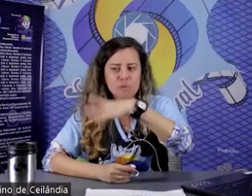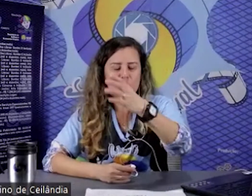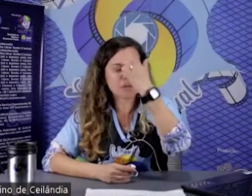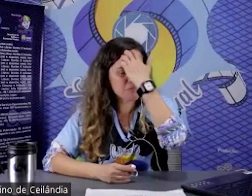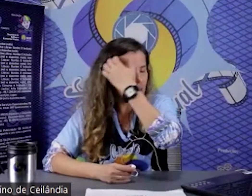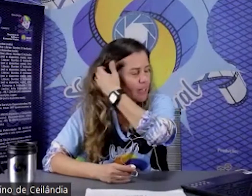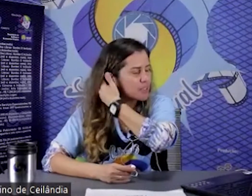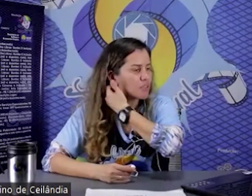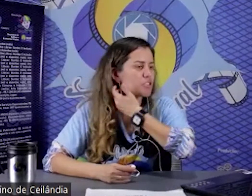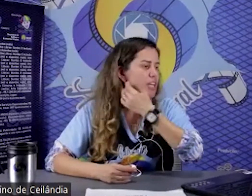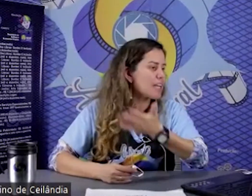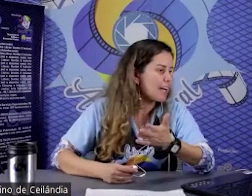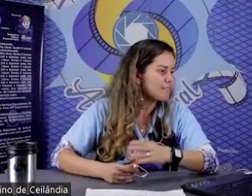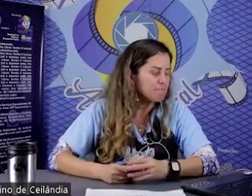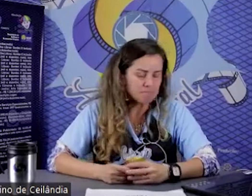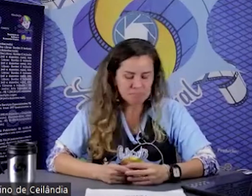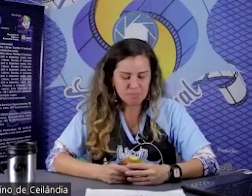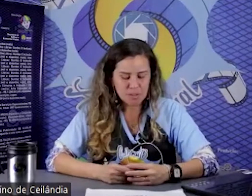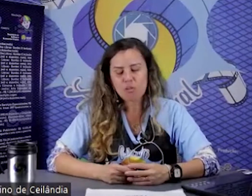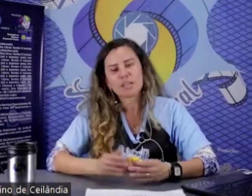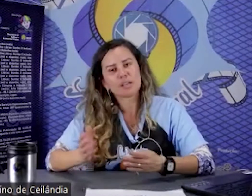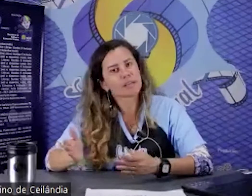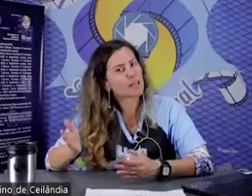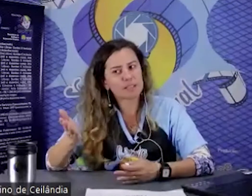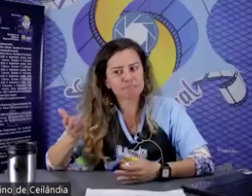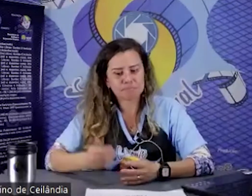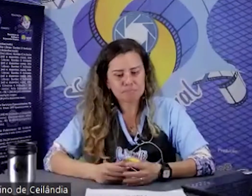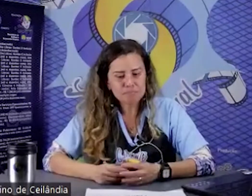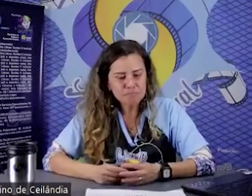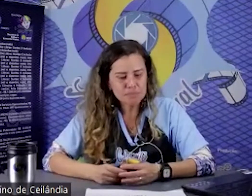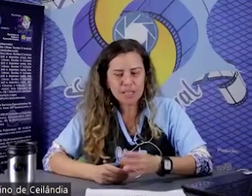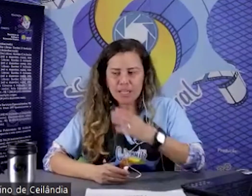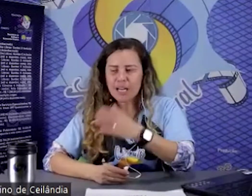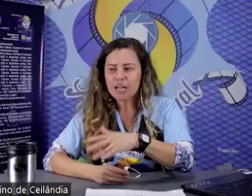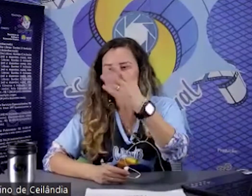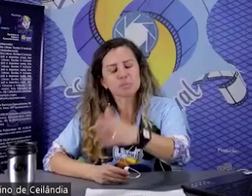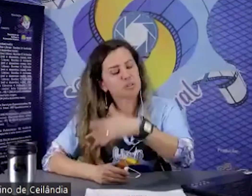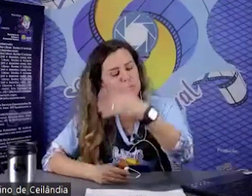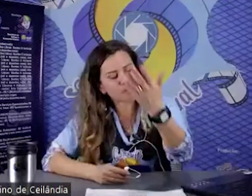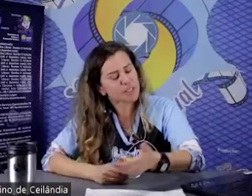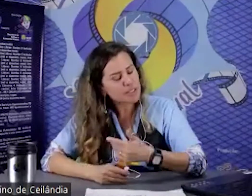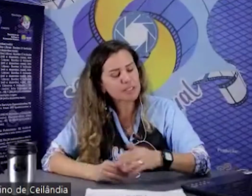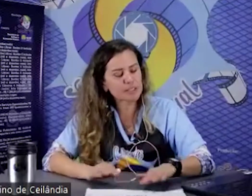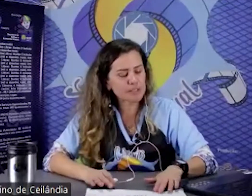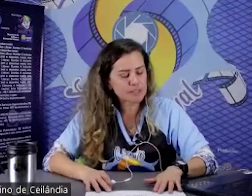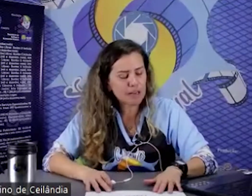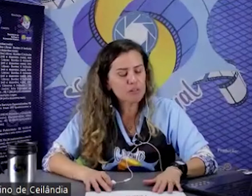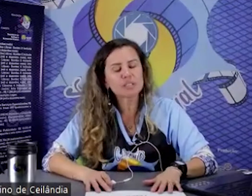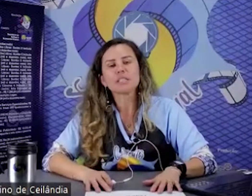Arrumei e fui lá. Quando cheguei lá, olha, a Glaucia me pediu para vir aqui e tal, e